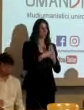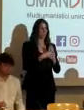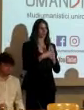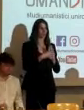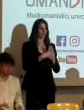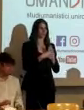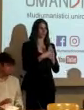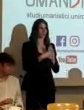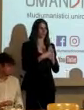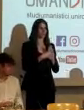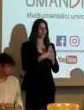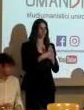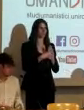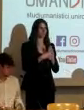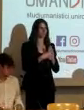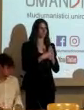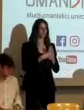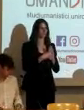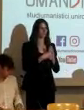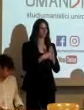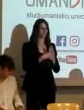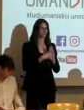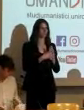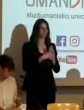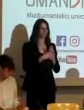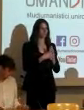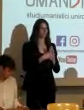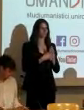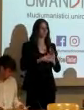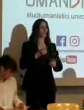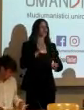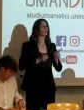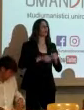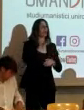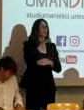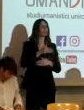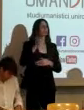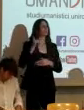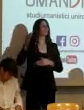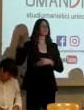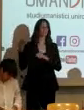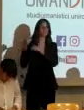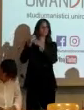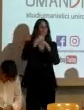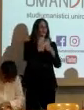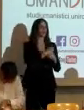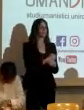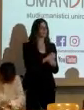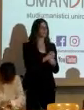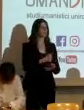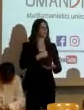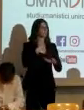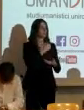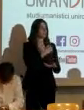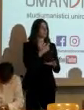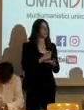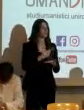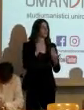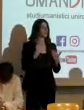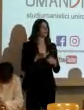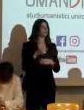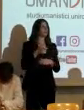che i nostri antenati ci hanno consegnato, e studiare storia dell'arte a Roma